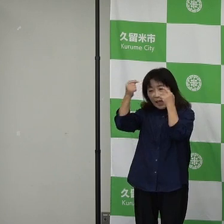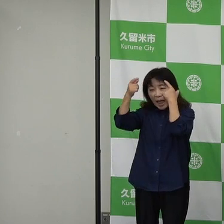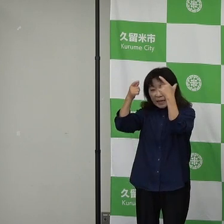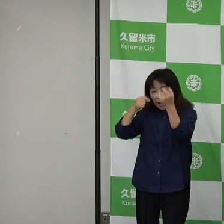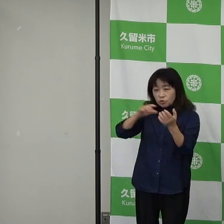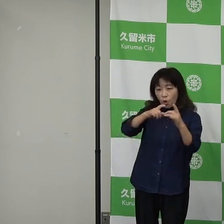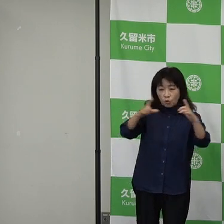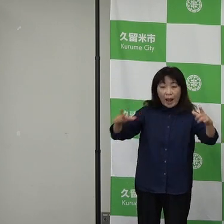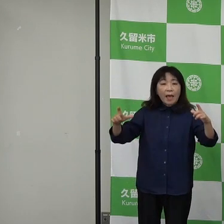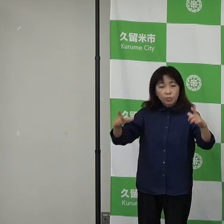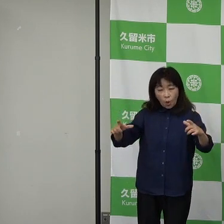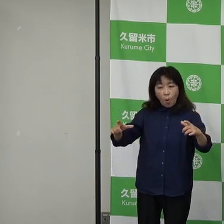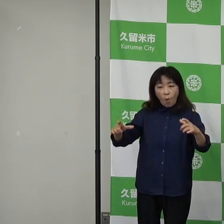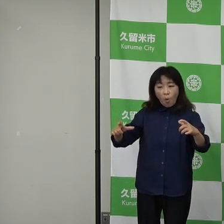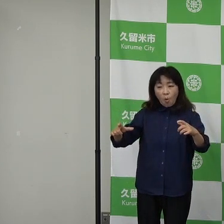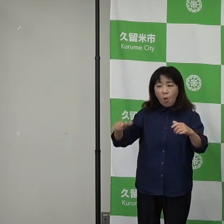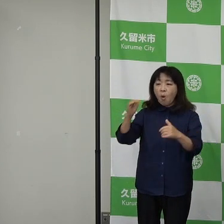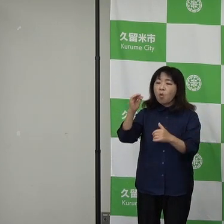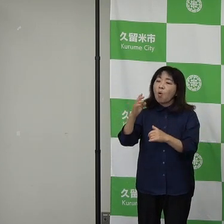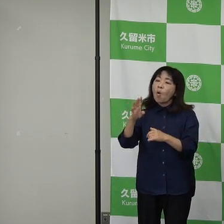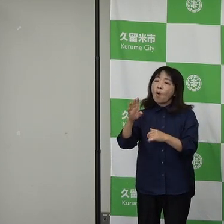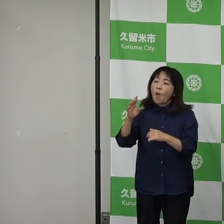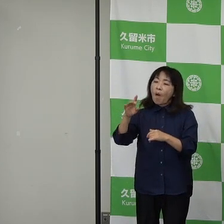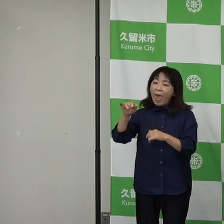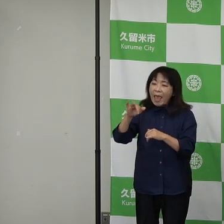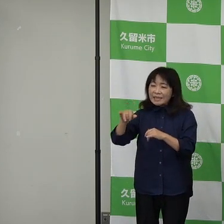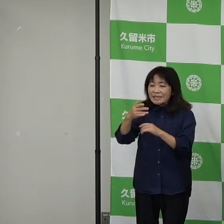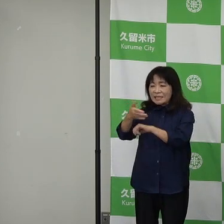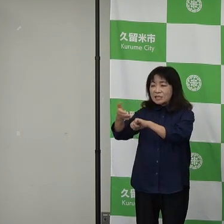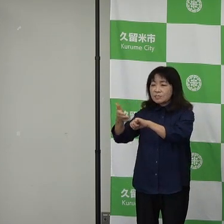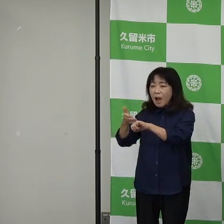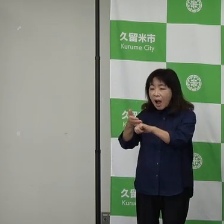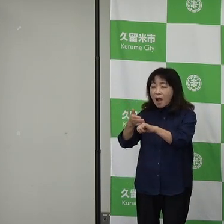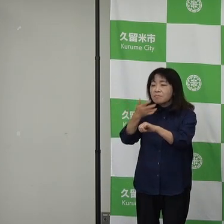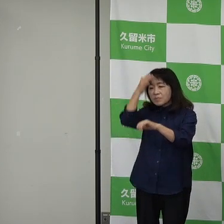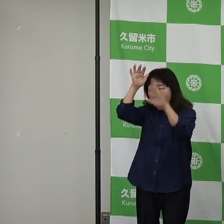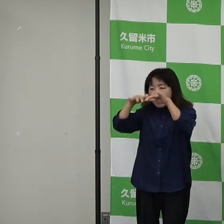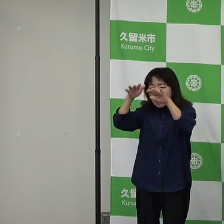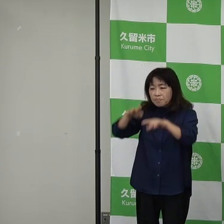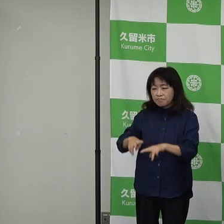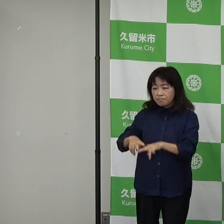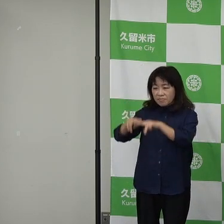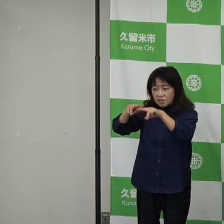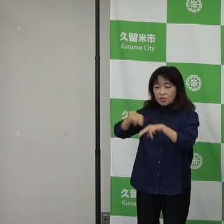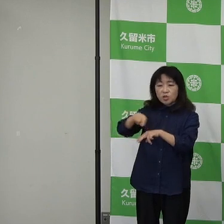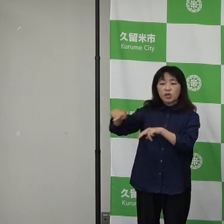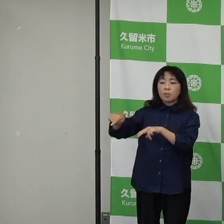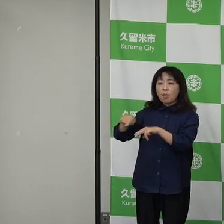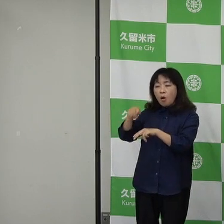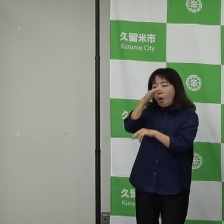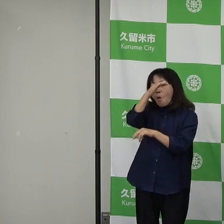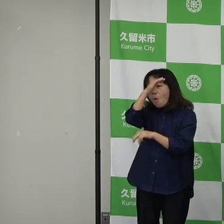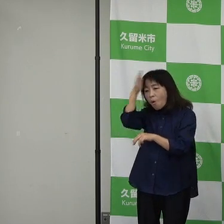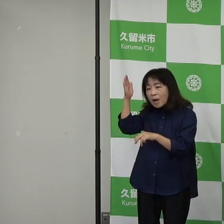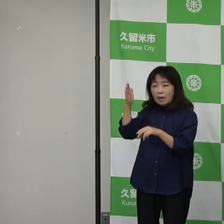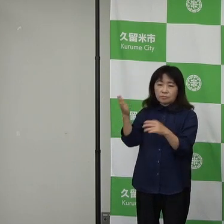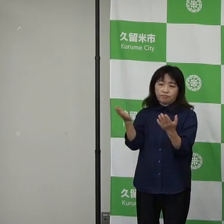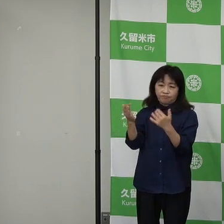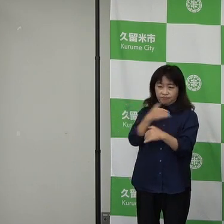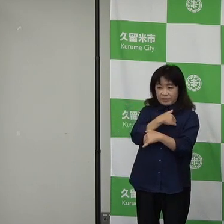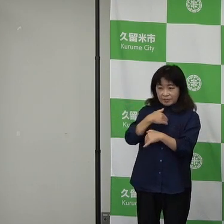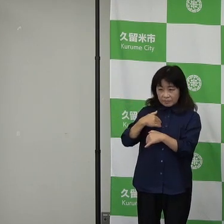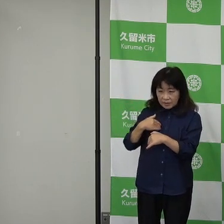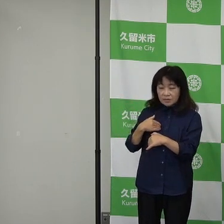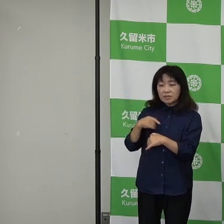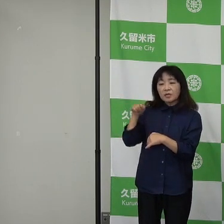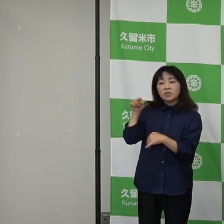ランド、それから五平島公園の雨水貯留施設も、ようやく本格稼働をいたします。